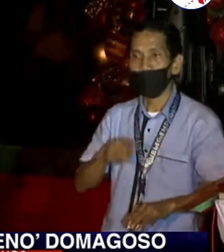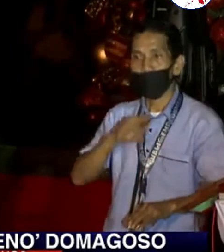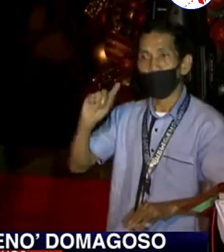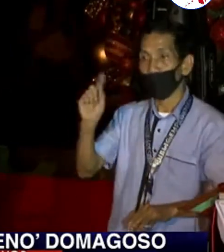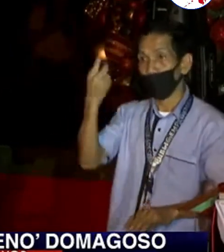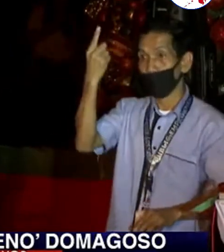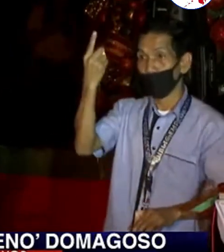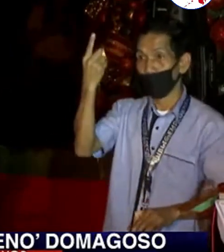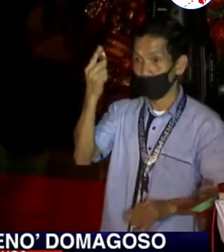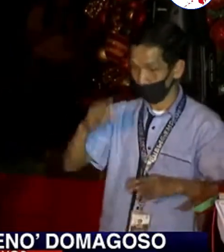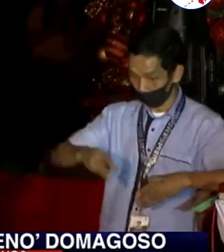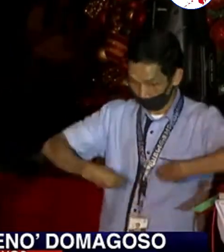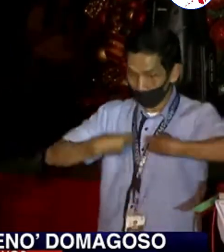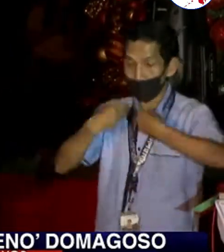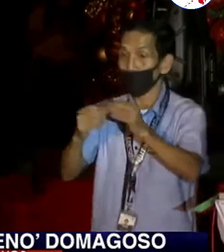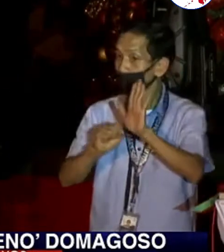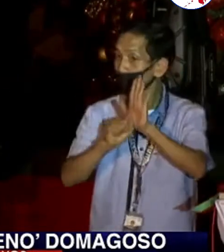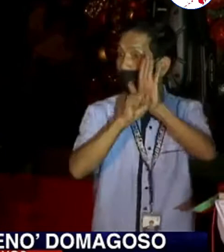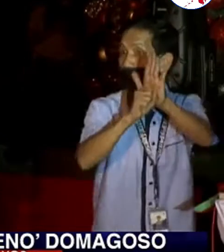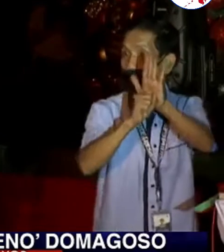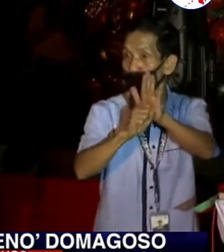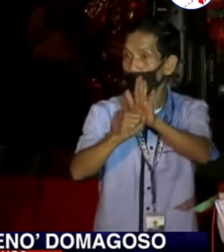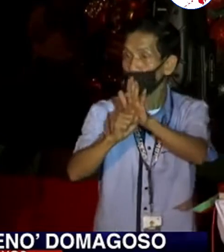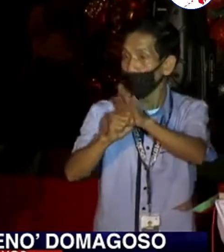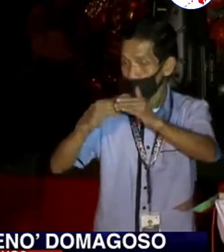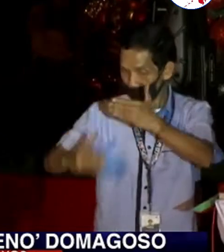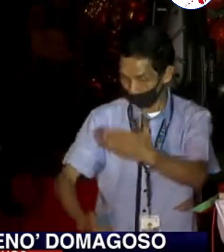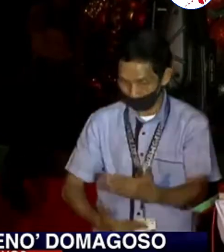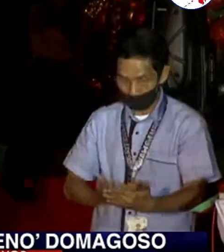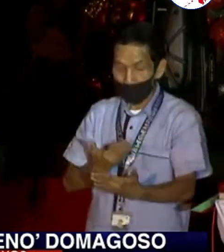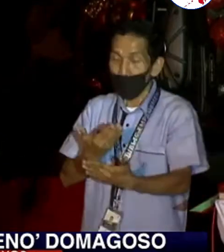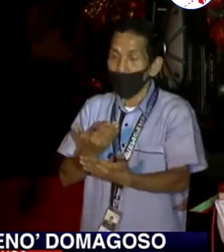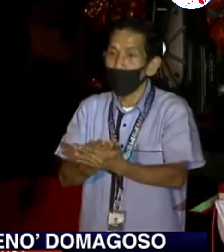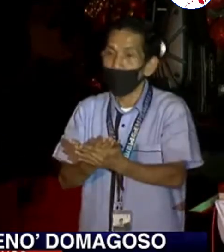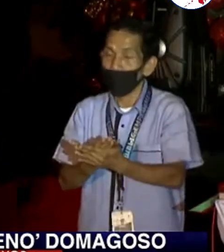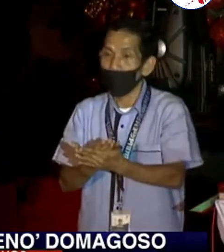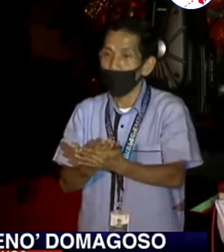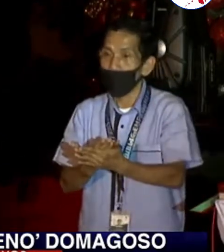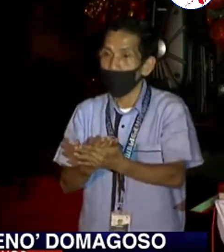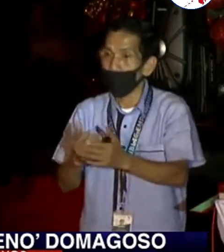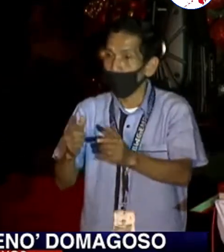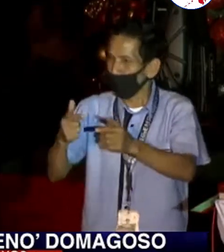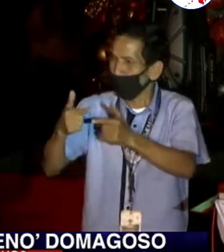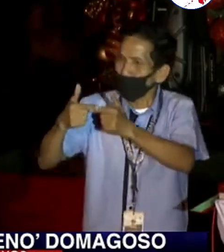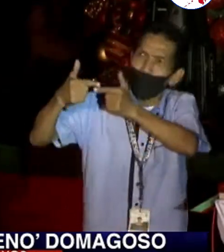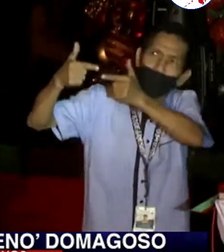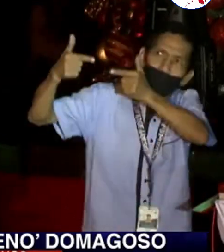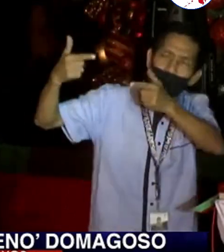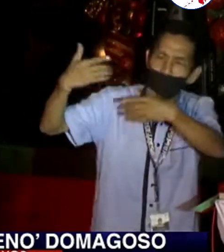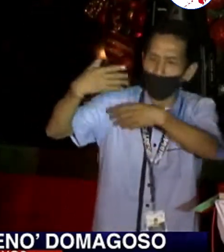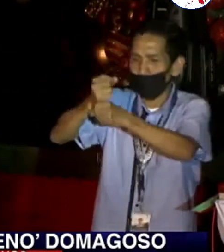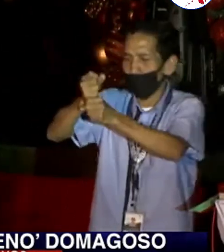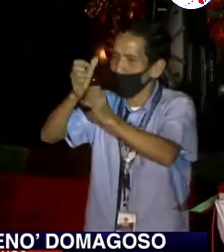siya nagbibigay na simbolo ng kapanganakan ng dakilang